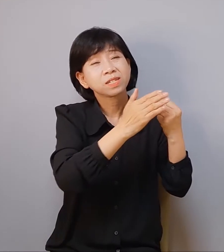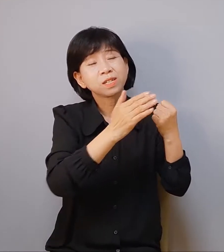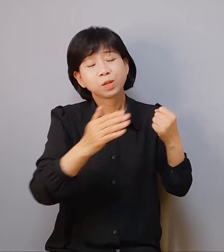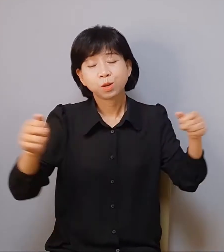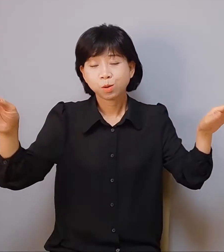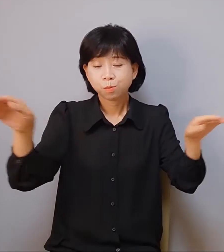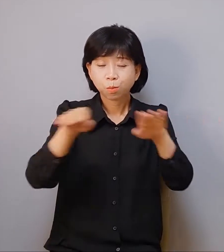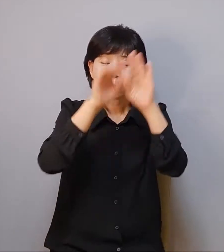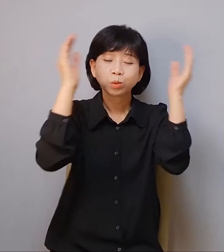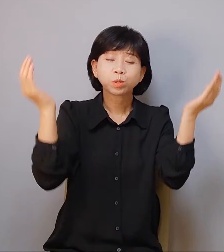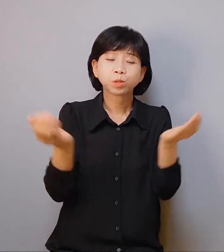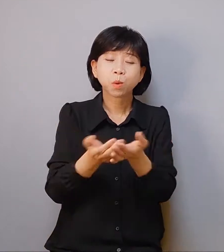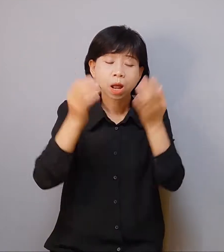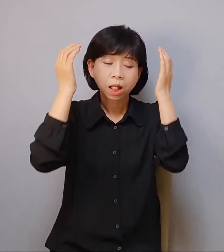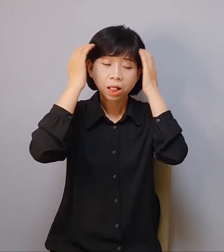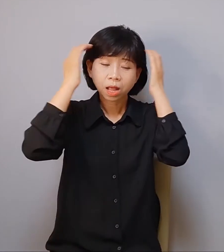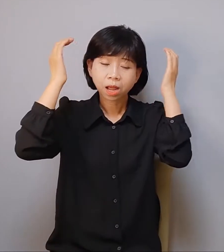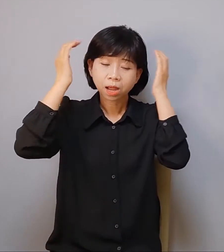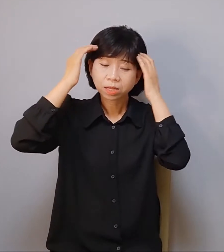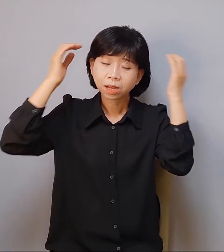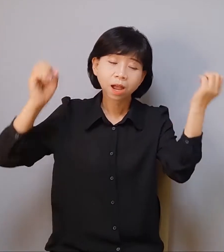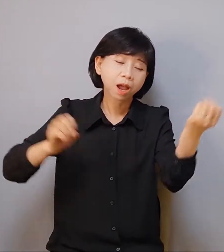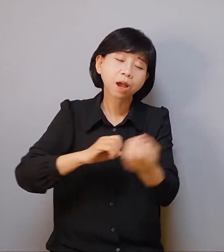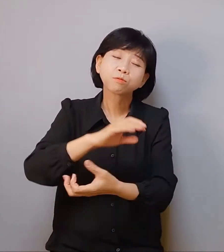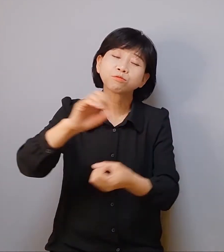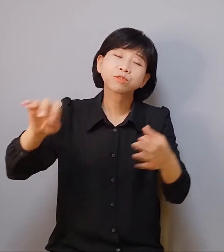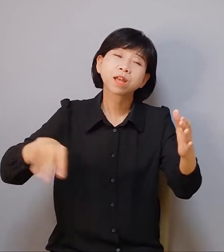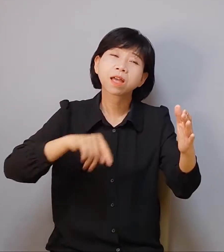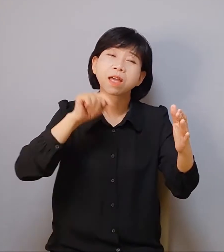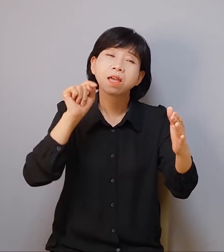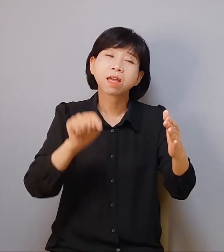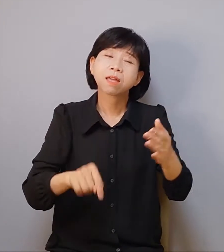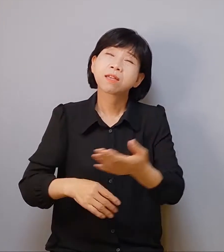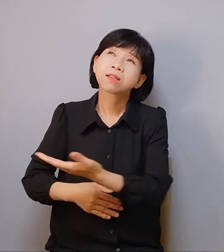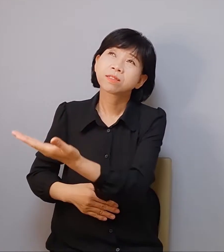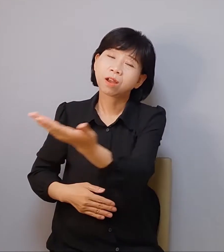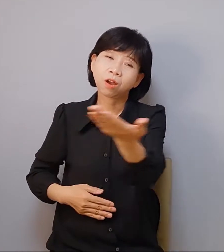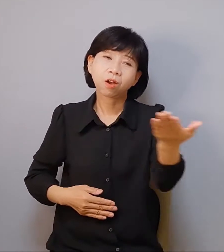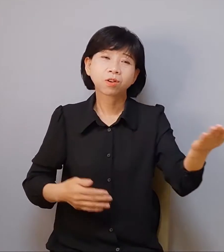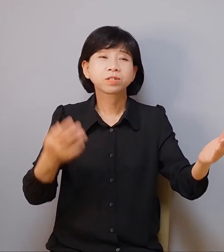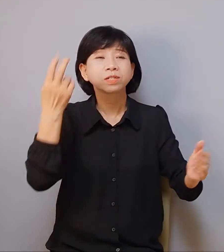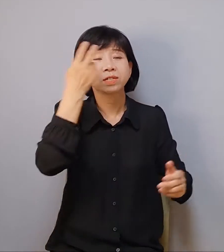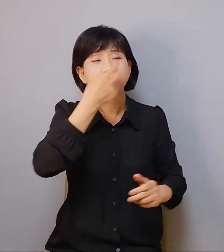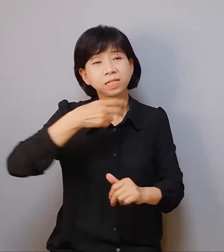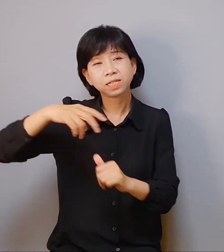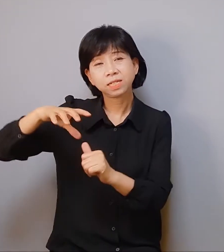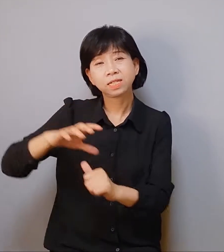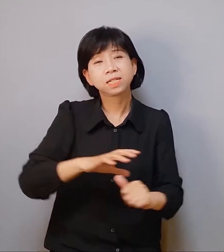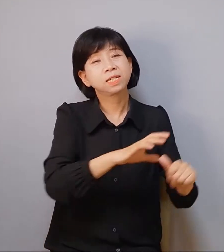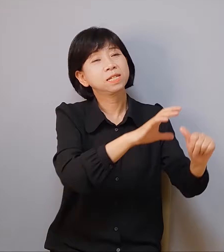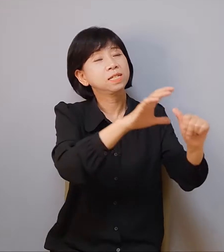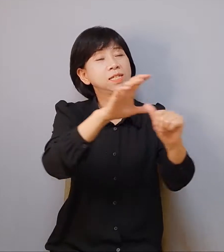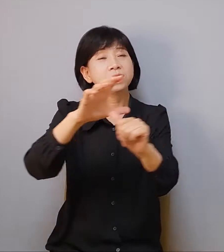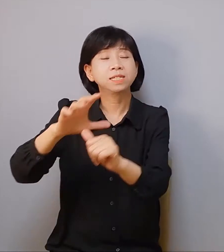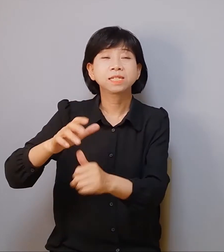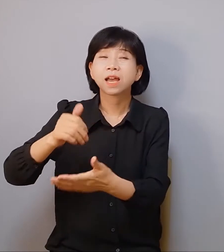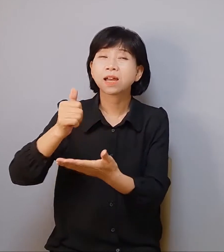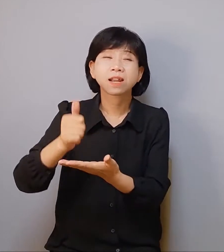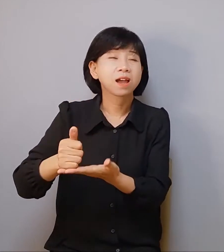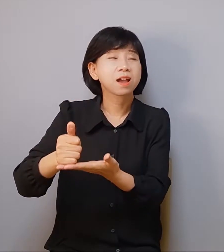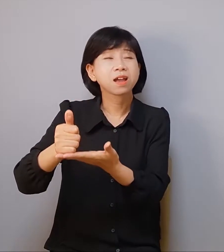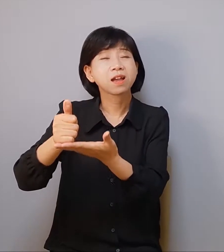하나님이니. 모든 환난 가운데 너를